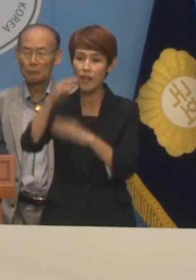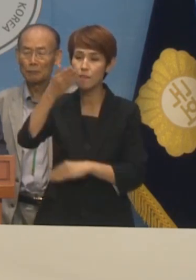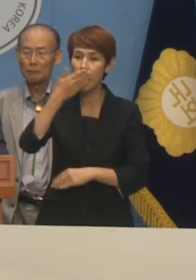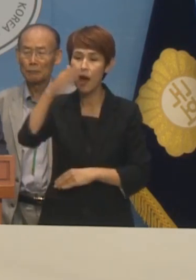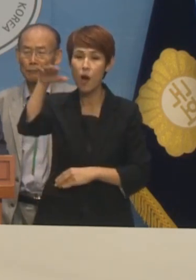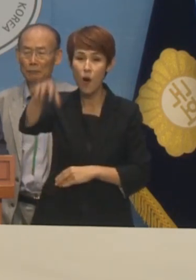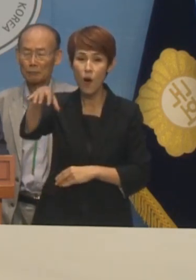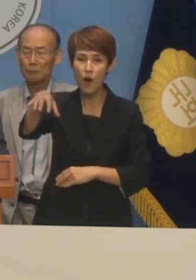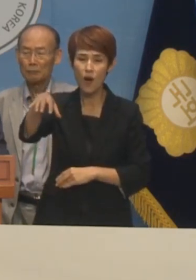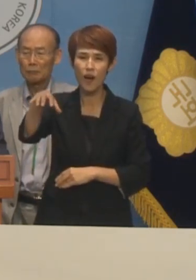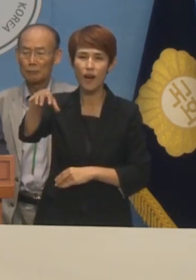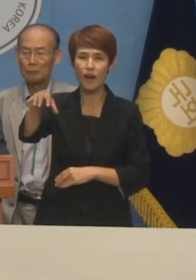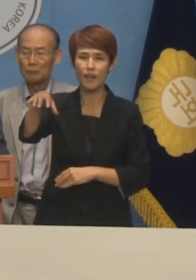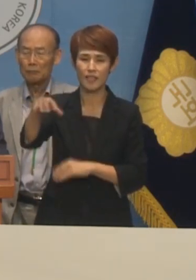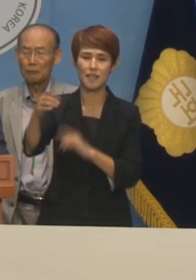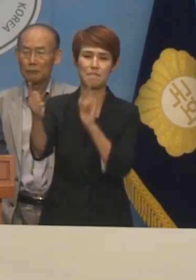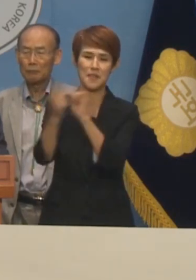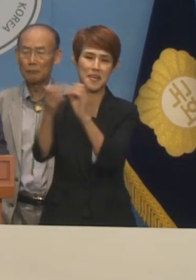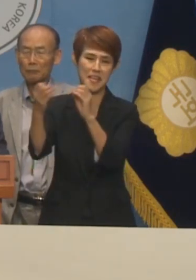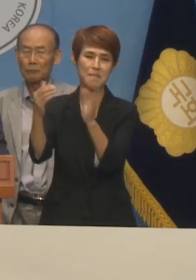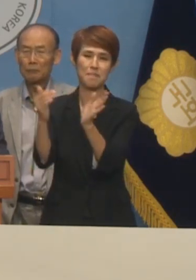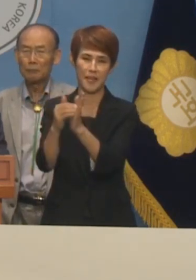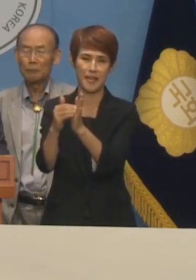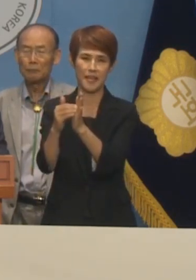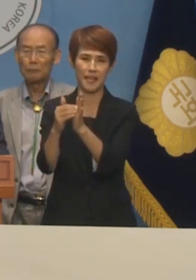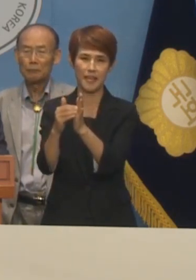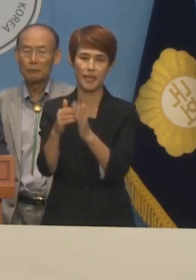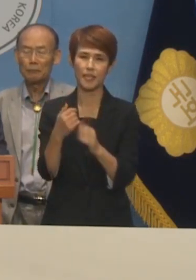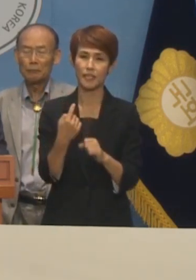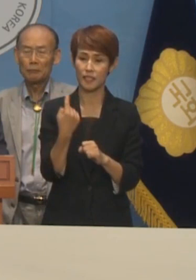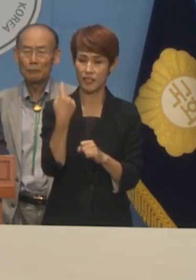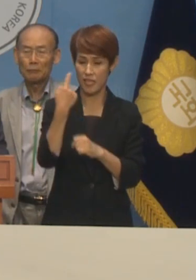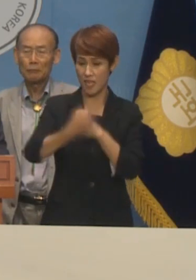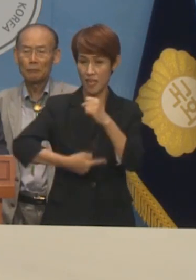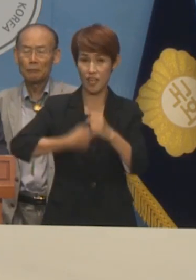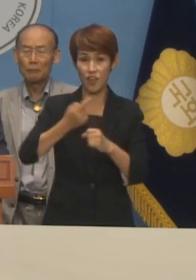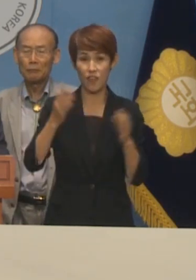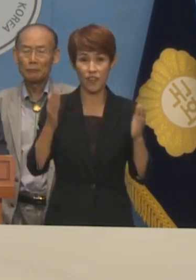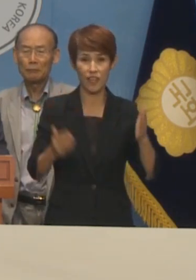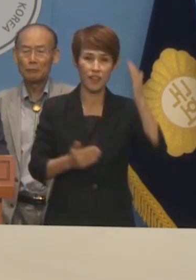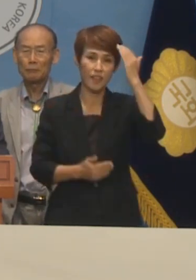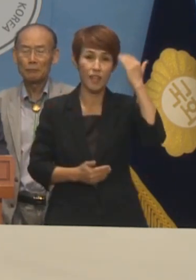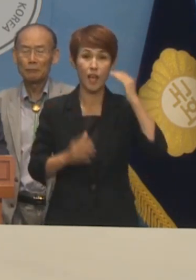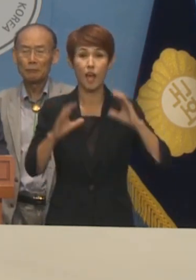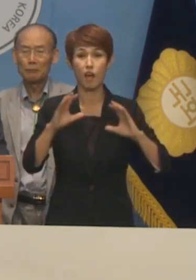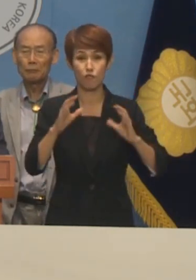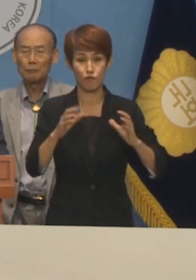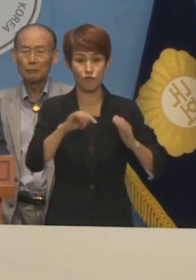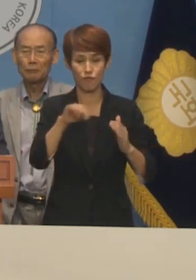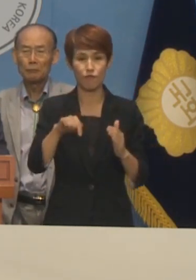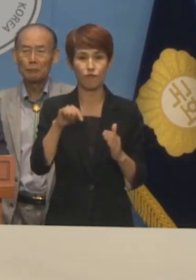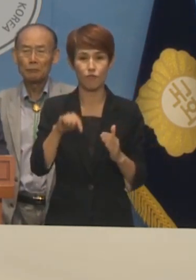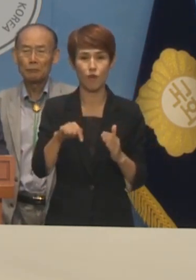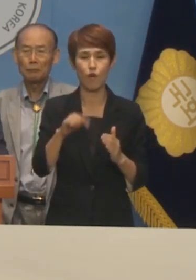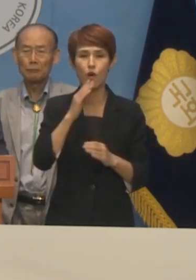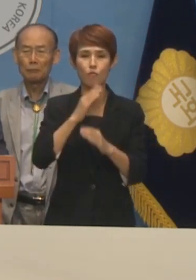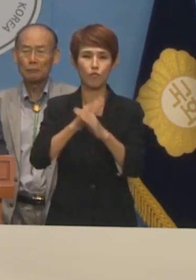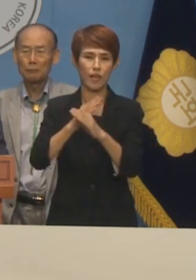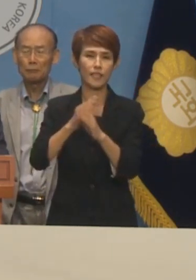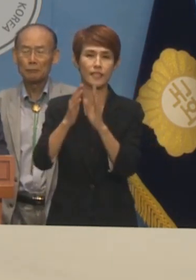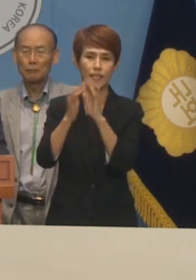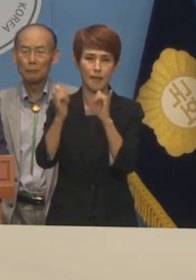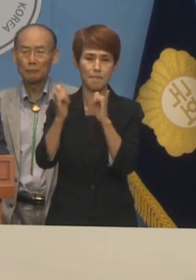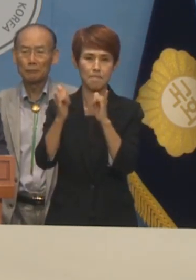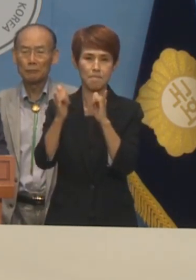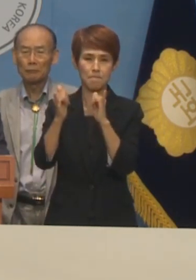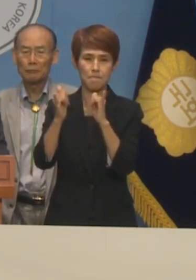토론을 했다는 말씀을 드리는데, 이것은 아마 작년 1년 동안에 대한민국에서 유일하게 북측의